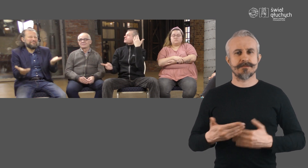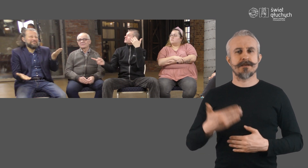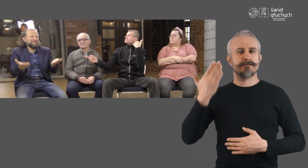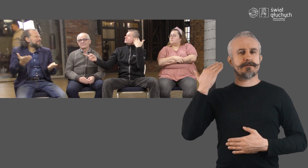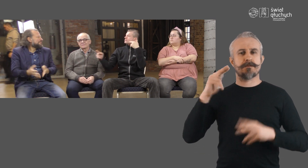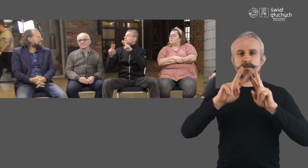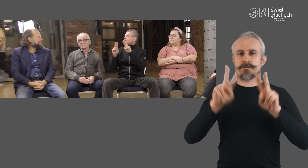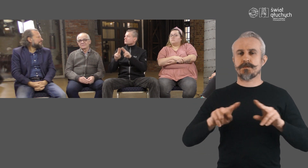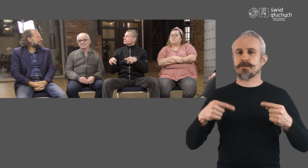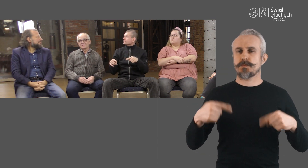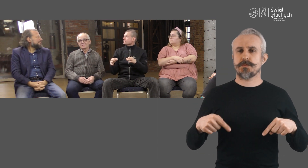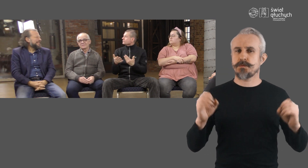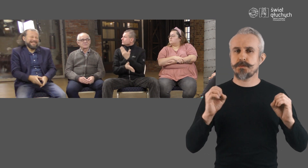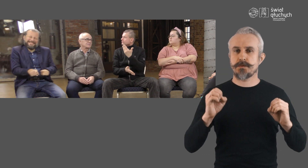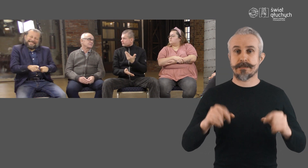Międzynarodowy.